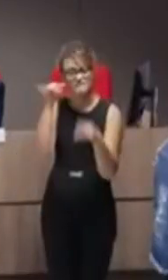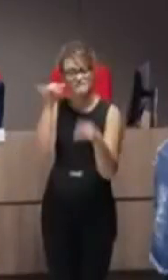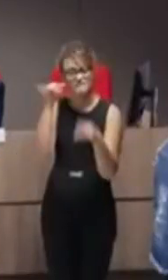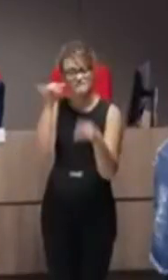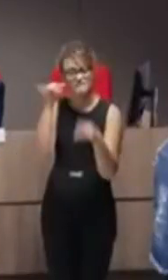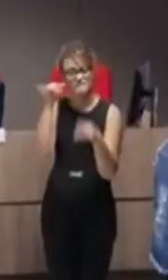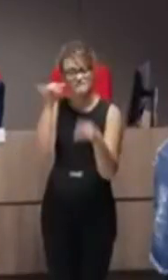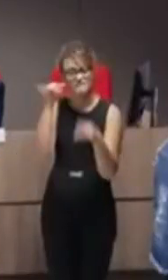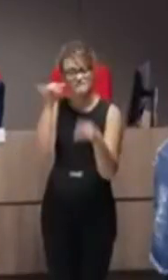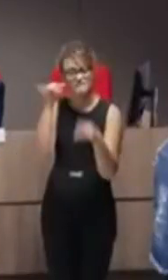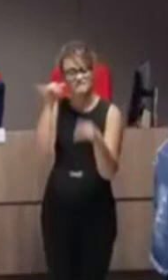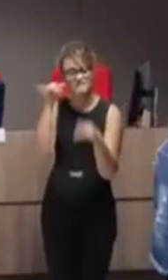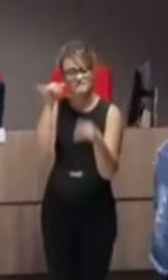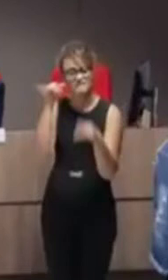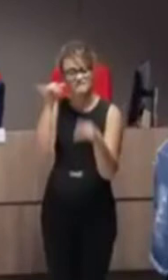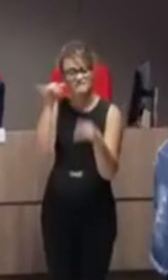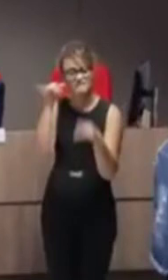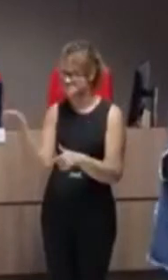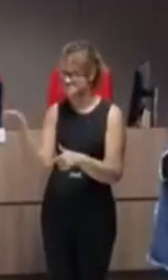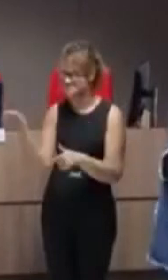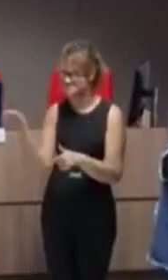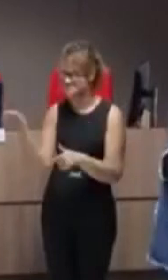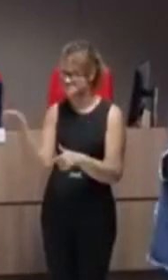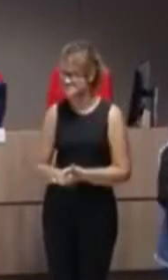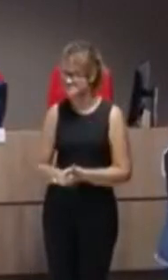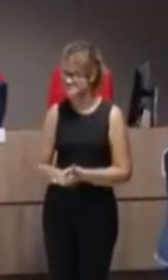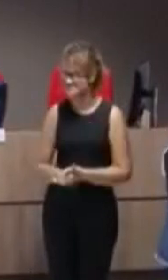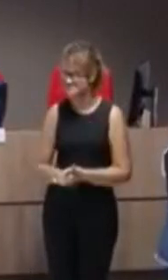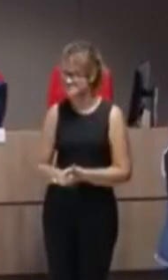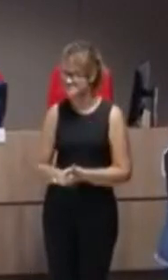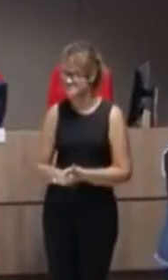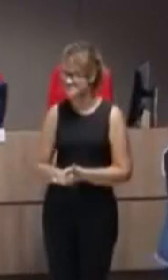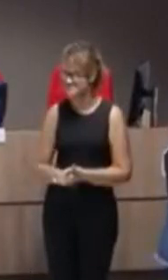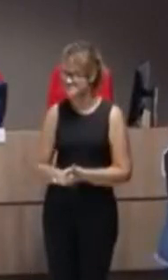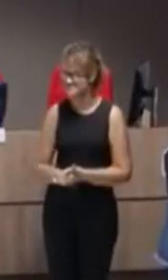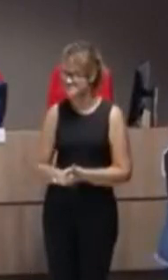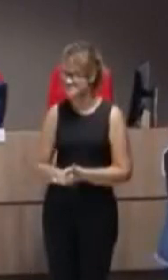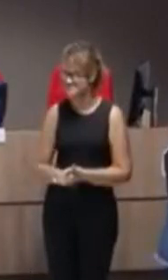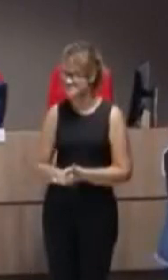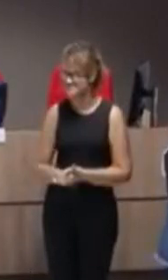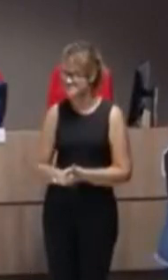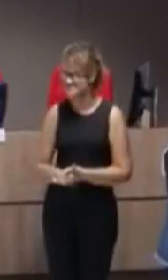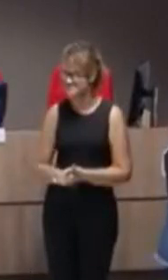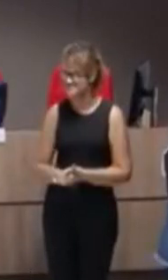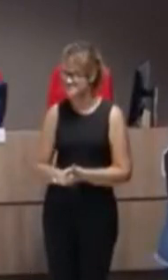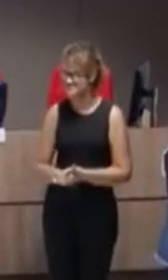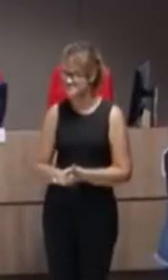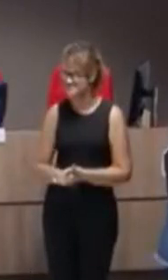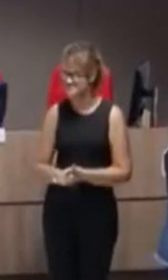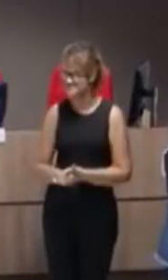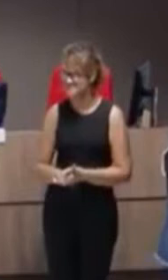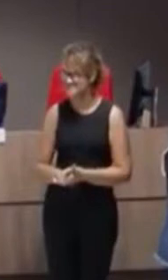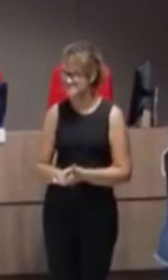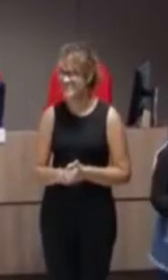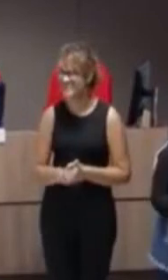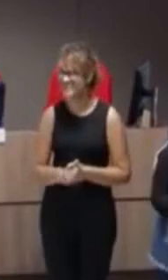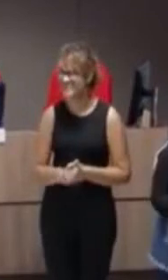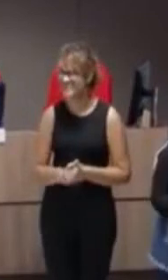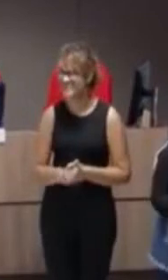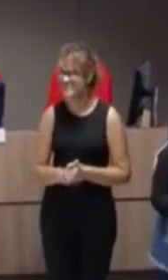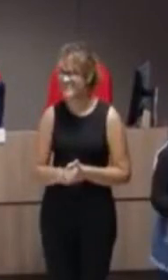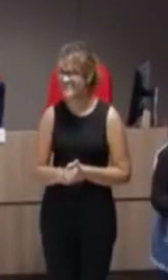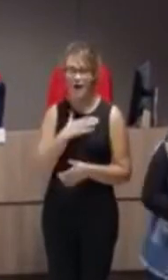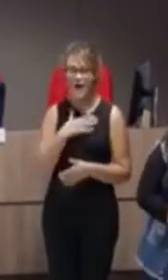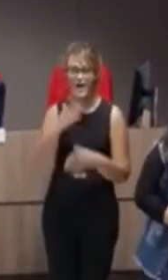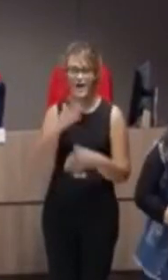Thaia Saboslai. A Thaia Mota é porque existe uma sinergia ali, que às vezes eu troco o nome